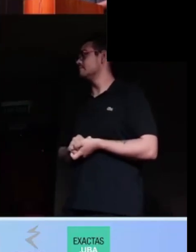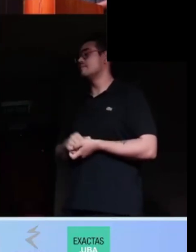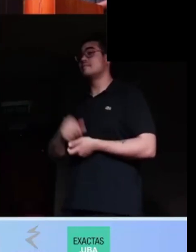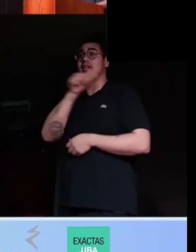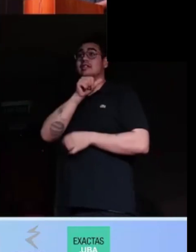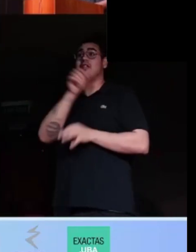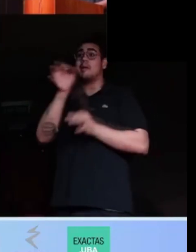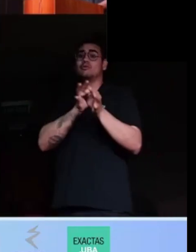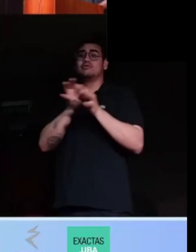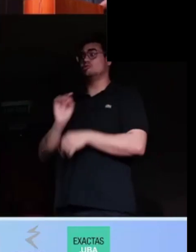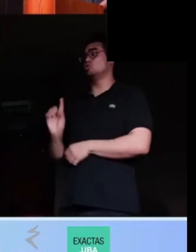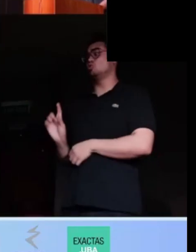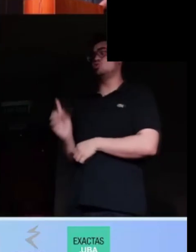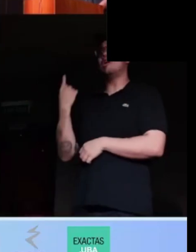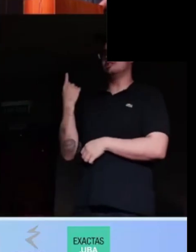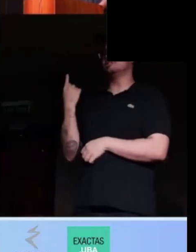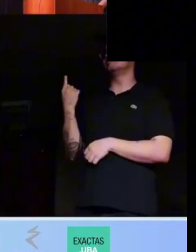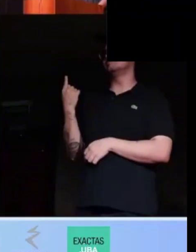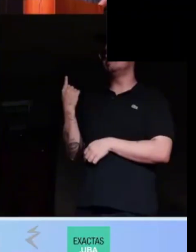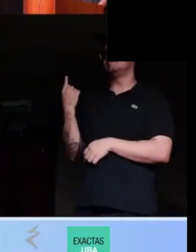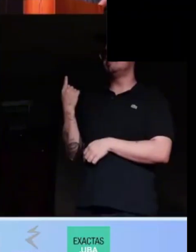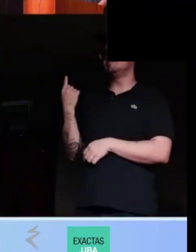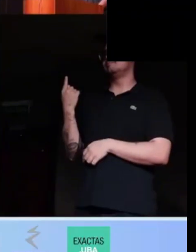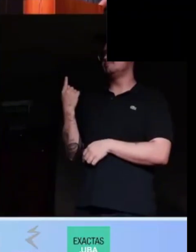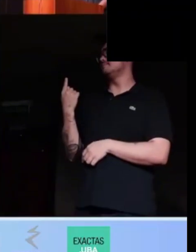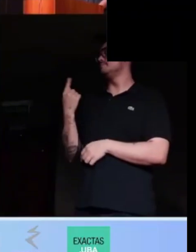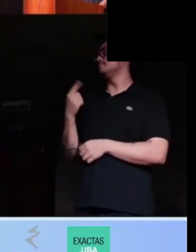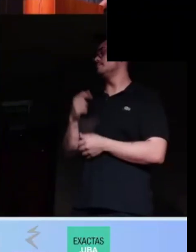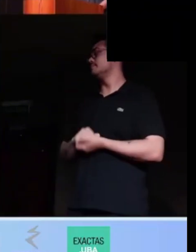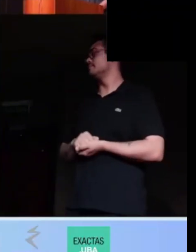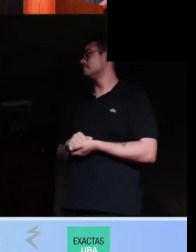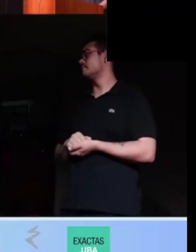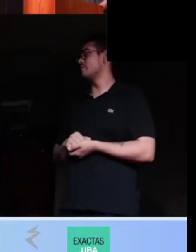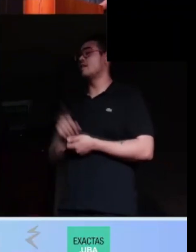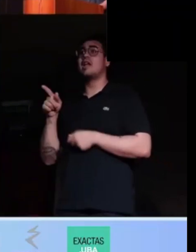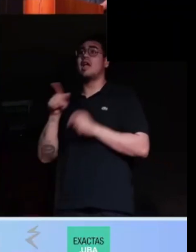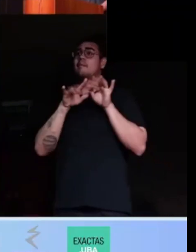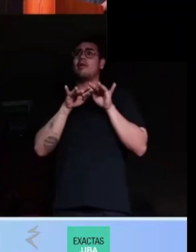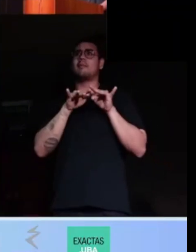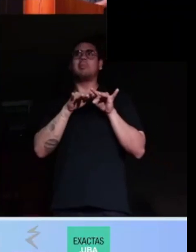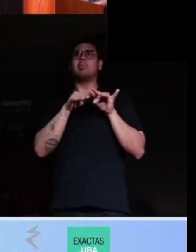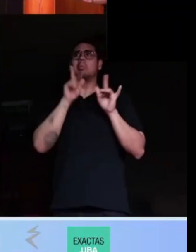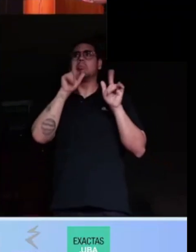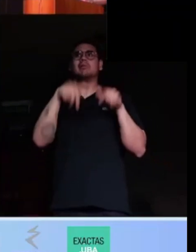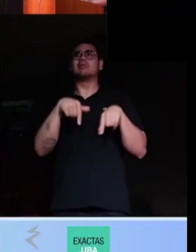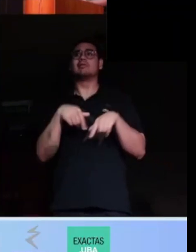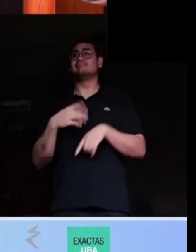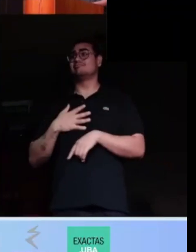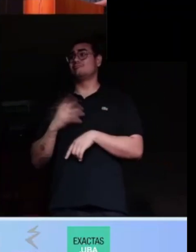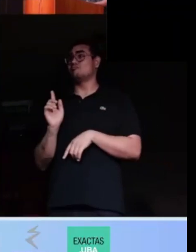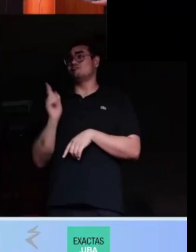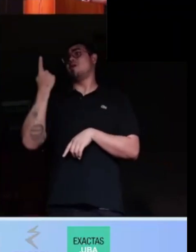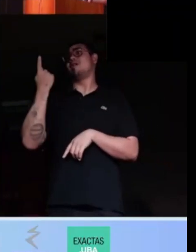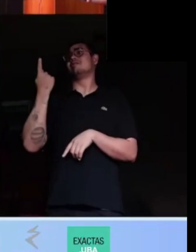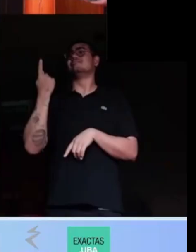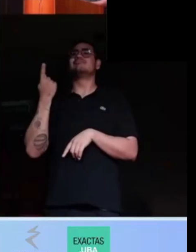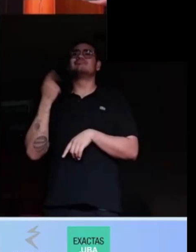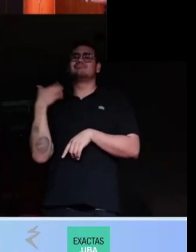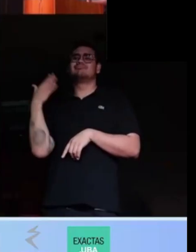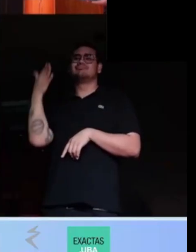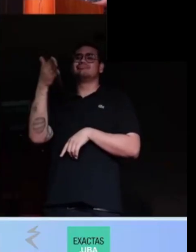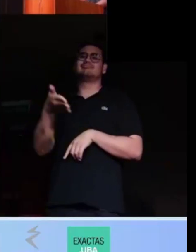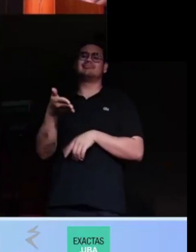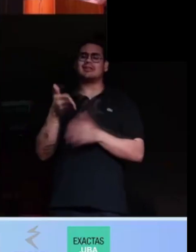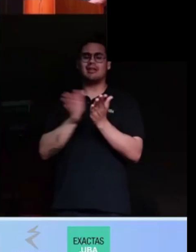digamos. Em, no sabía programar, así que me lancé yo solito a aprender con libros